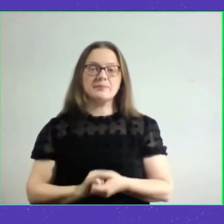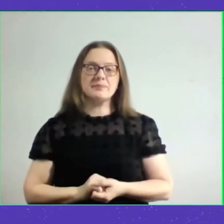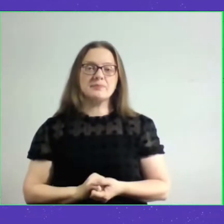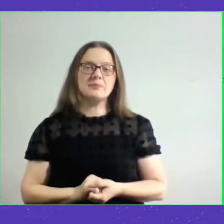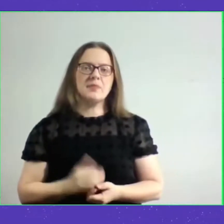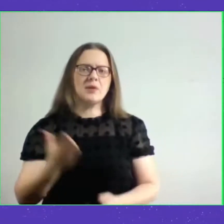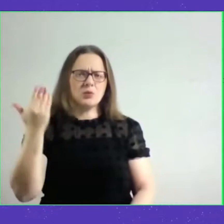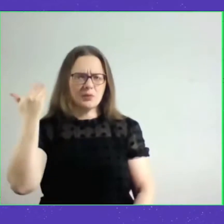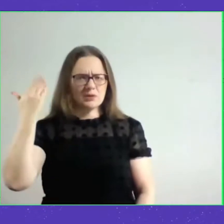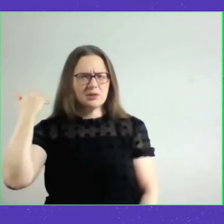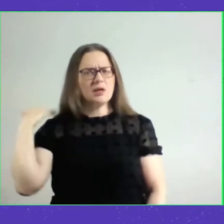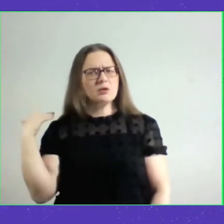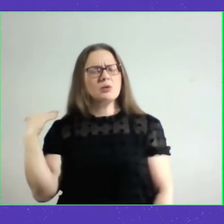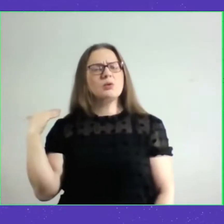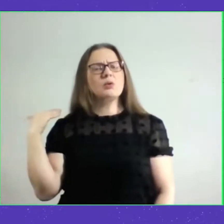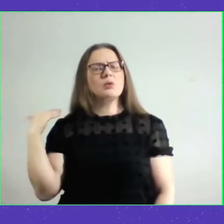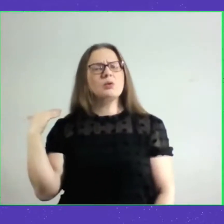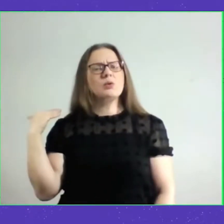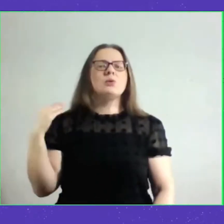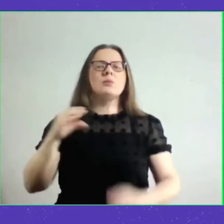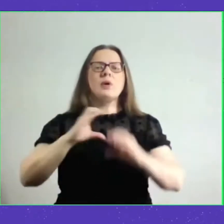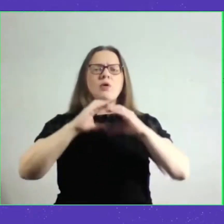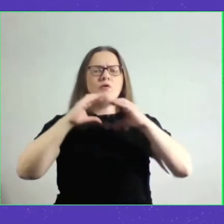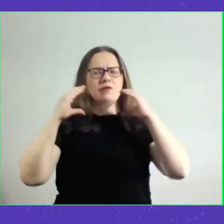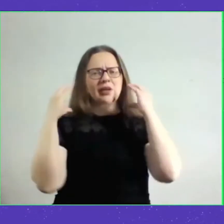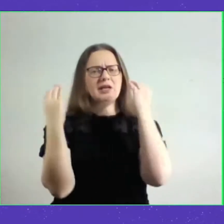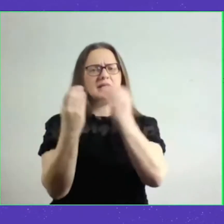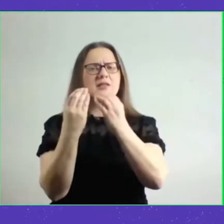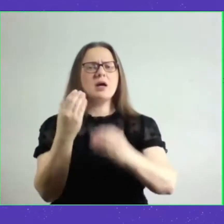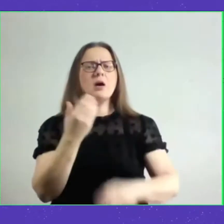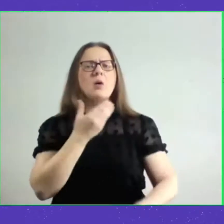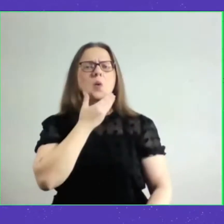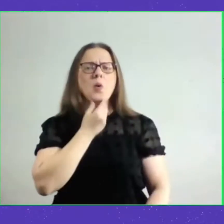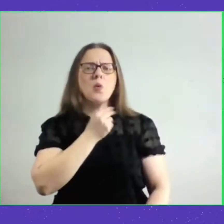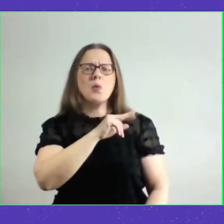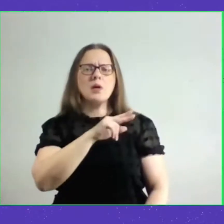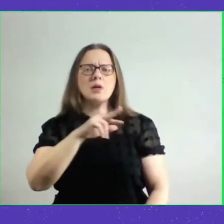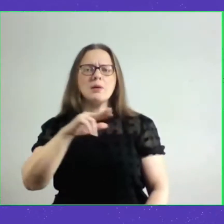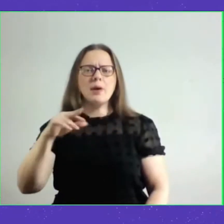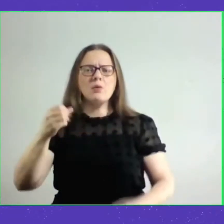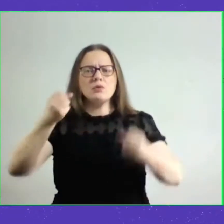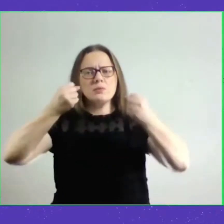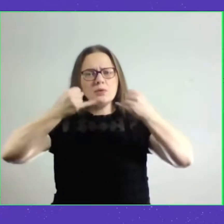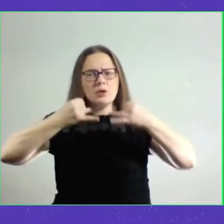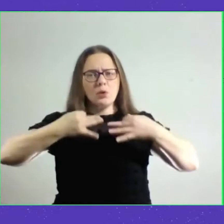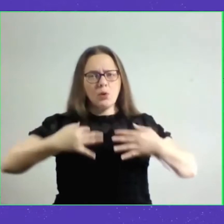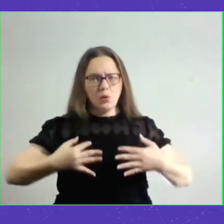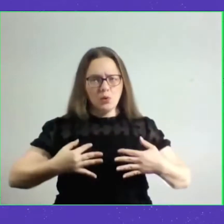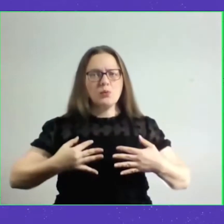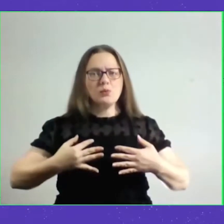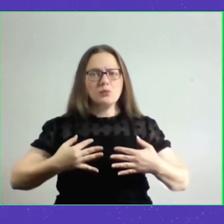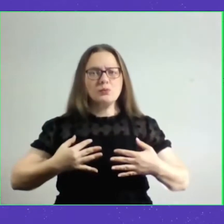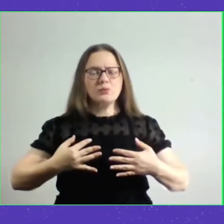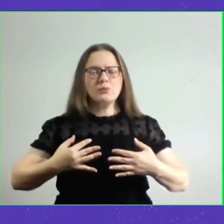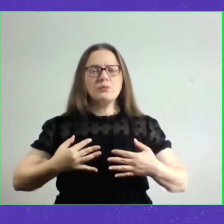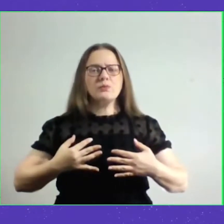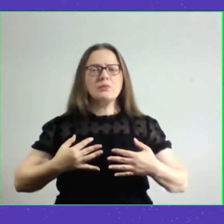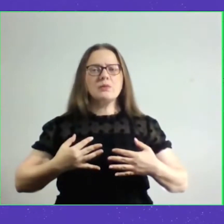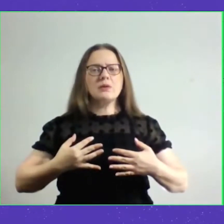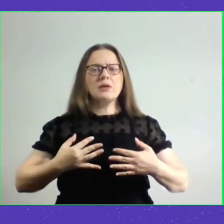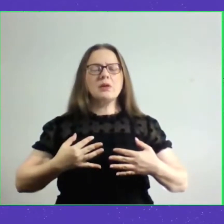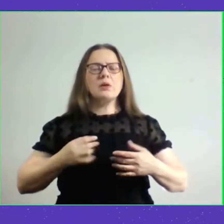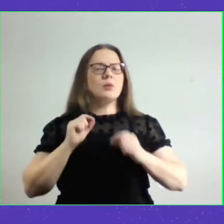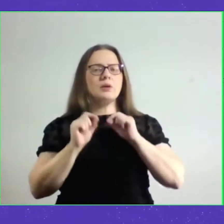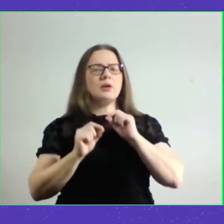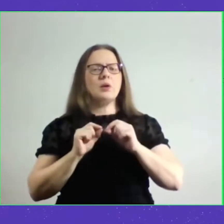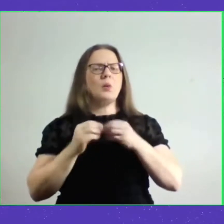das conferências, uma das palavras ministradas, ele nos ajudou a entender. Fazer a vontade de Deus aqui